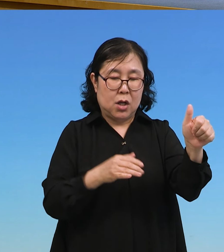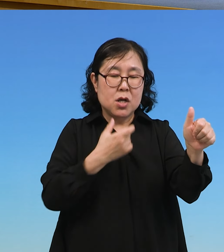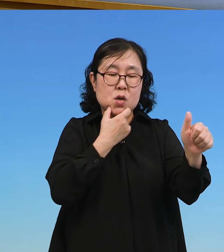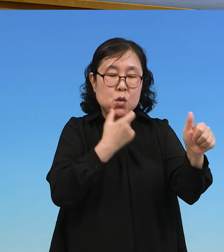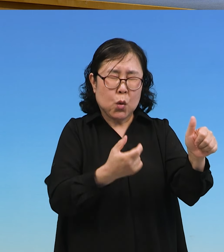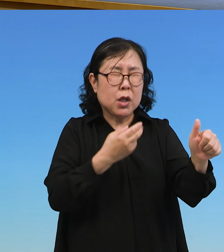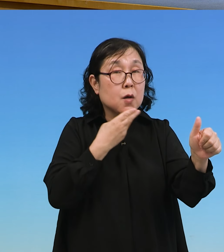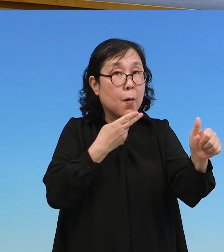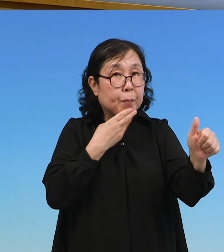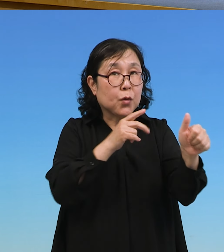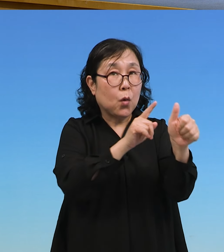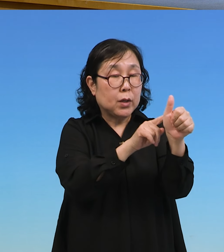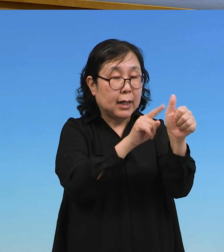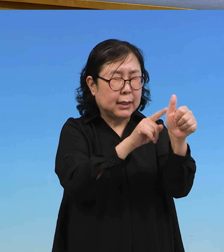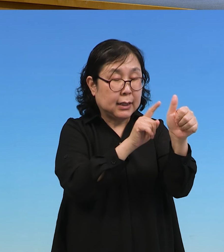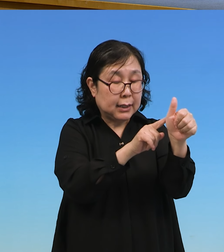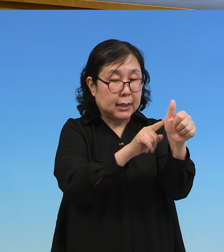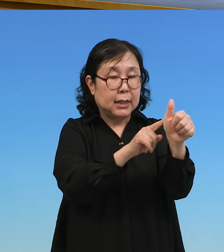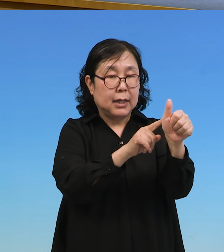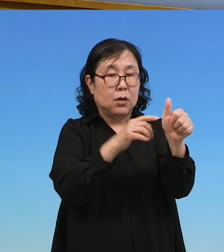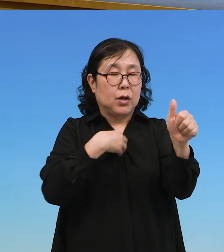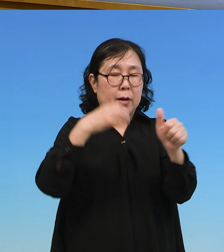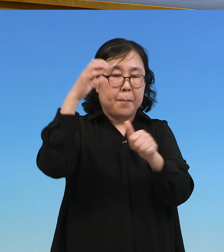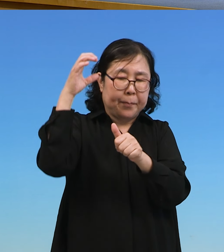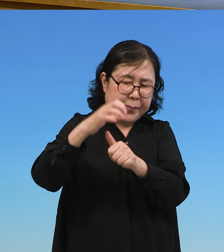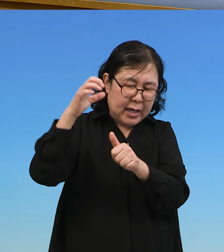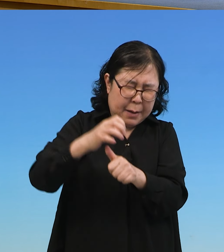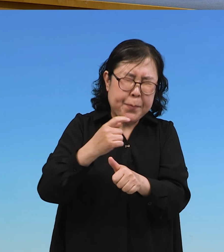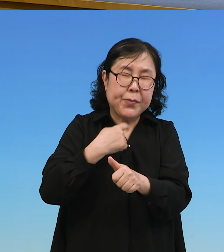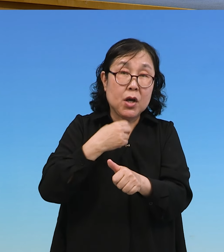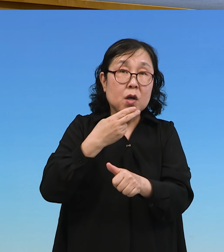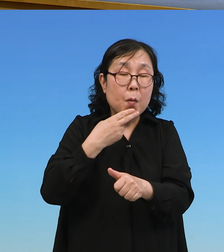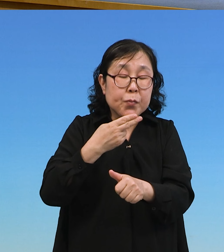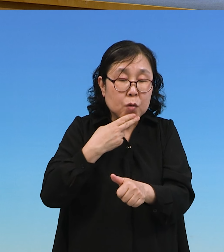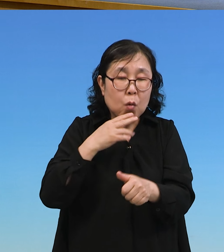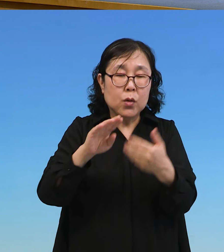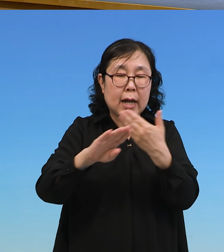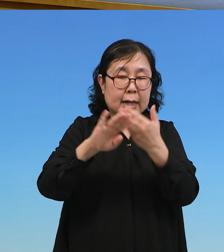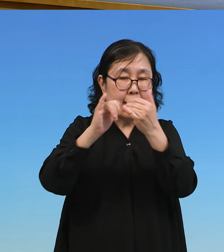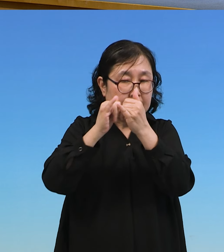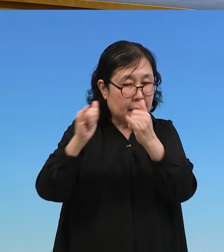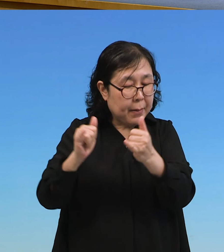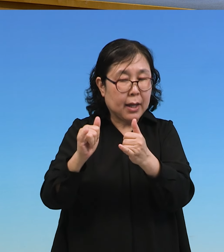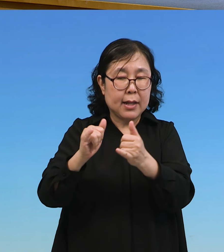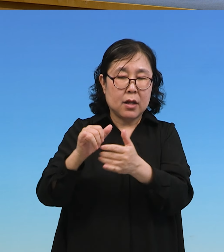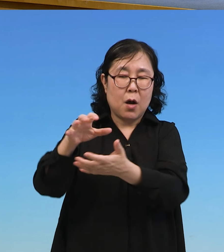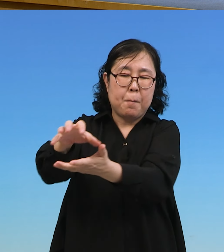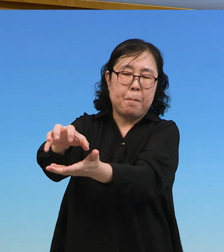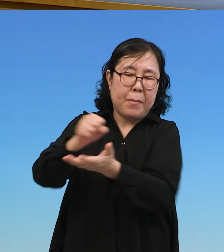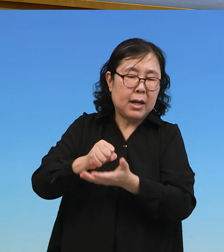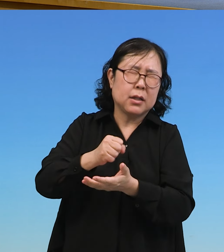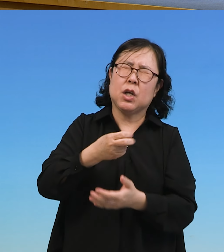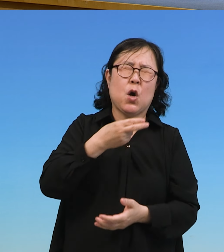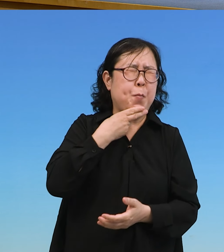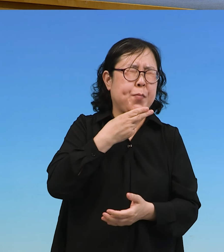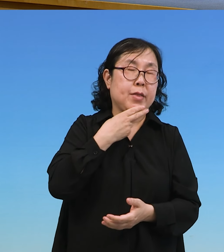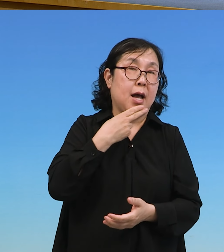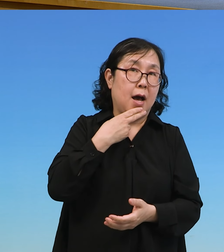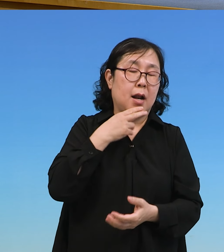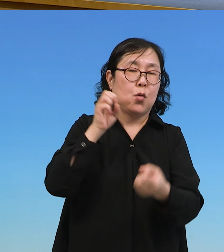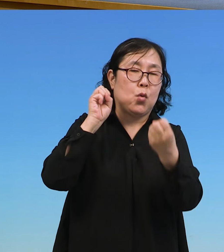아니하였고 누구의 손에서든지 아무것도 빼앗은 것이 없나이다. 얼마나